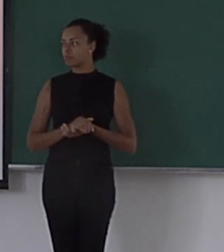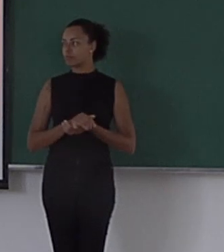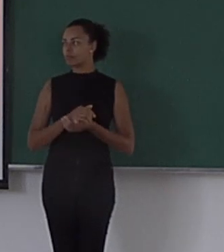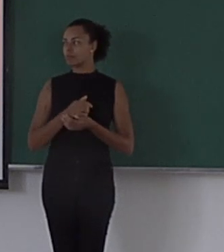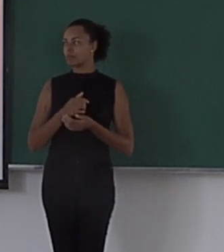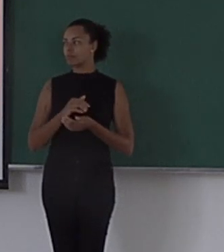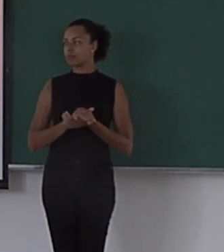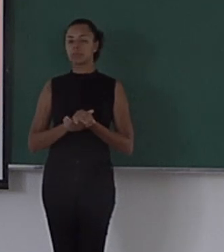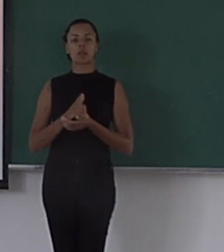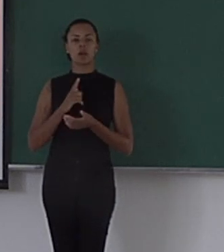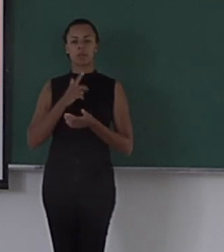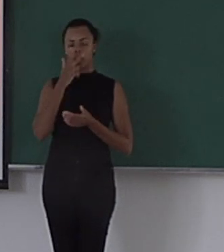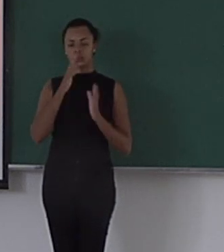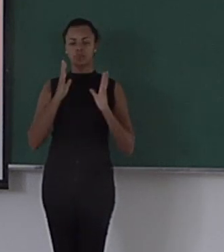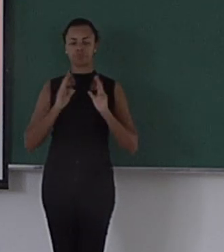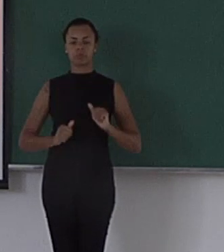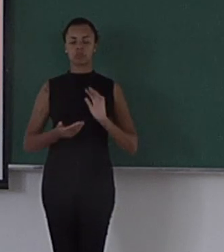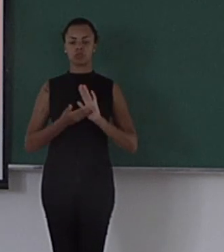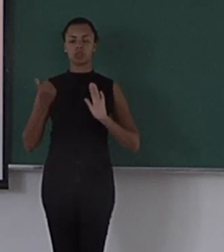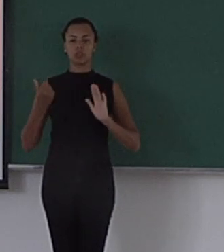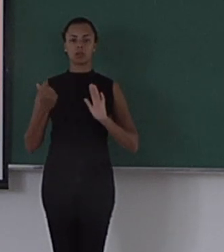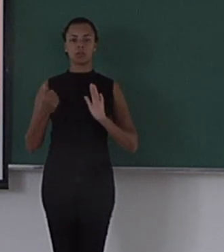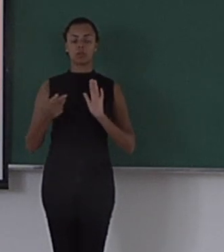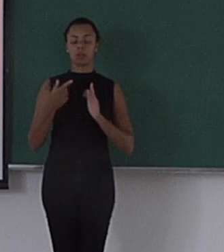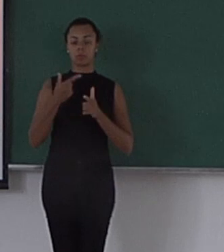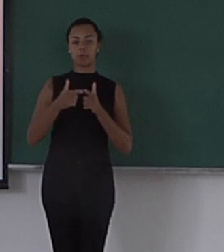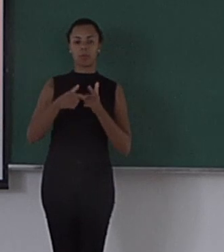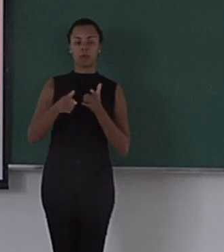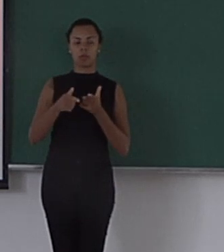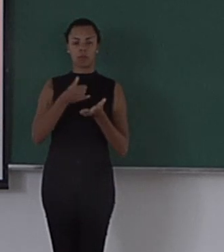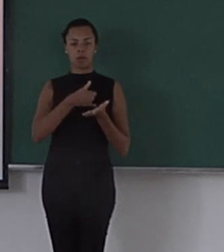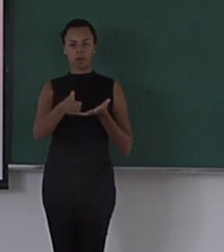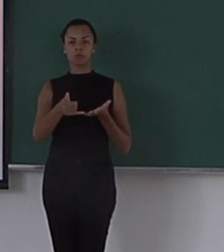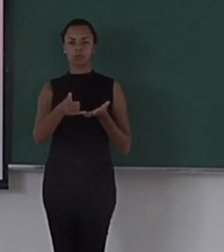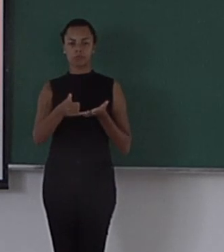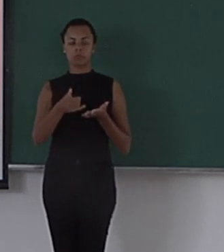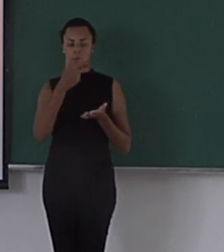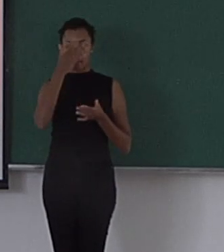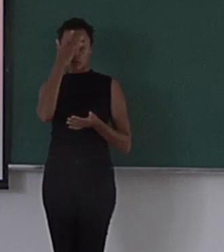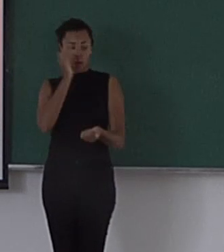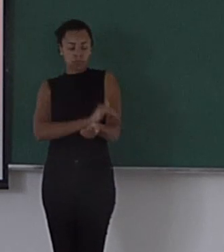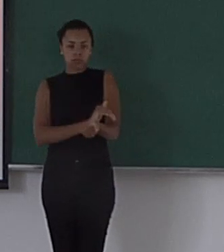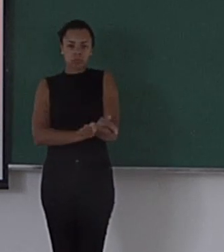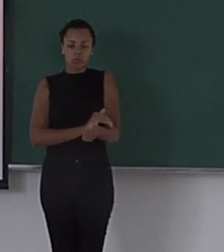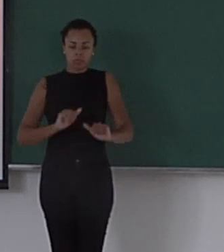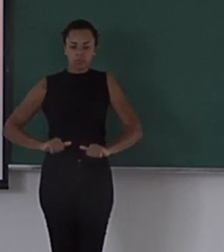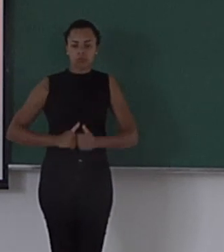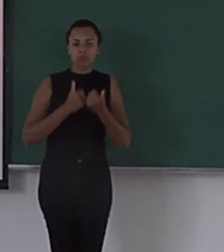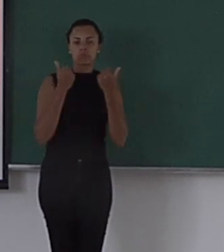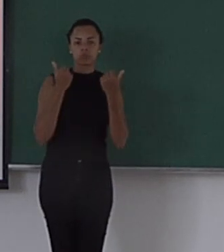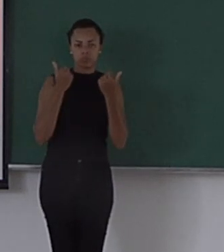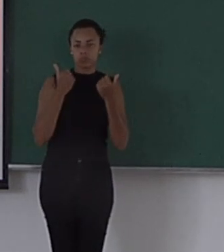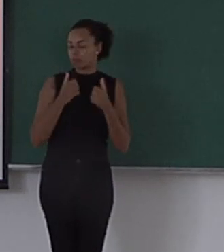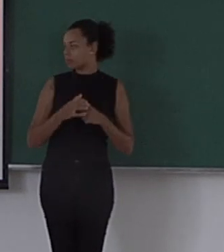neutraliza os efeitos do crack. Né? É uma droga que recupera os indivíduos que estão dependentes do crack. Então,